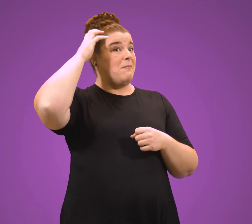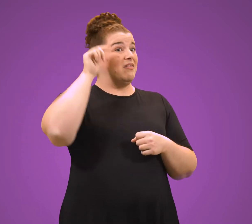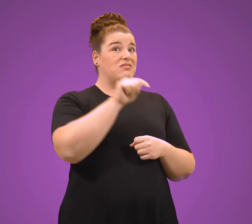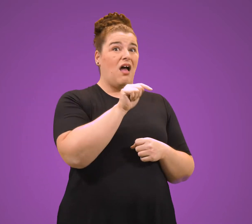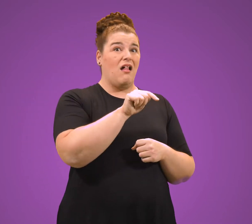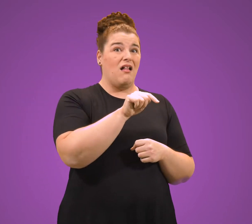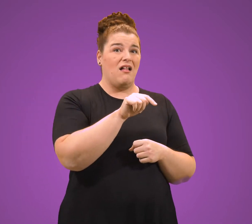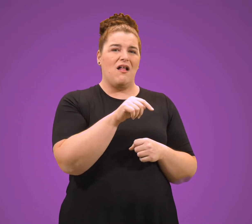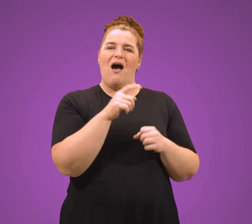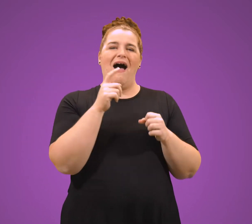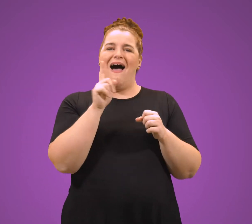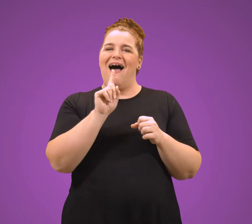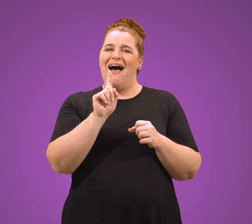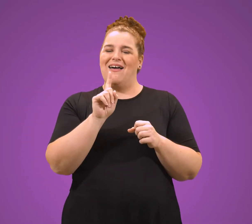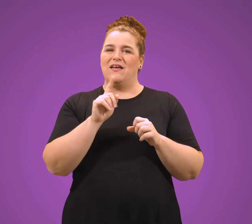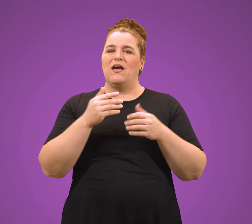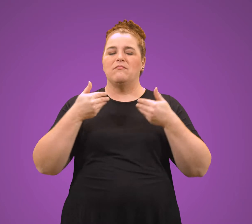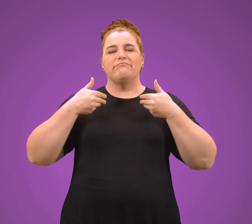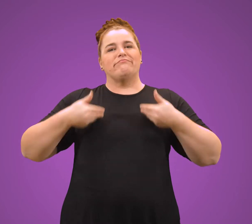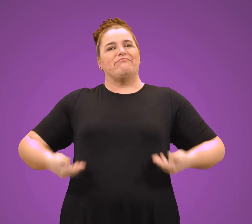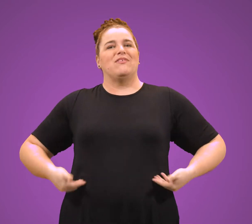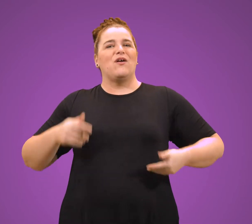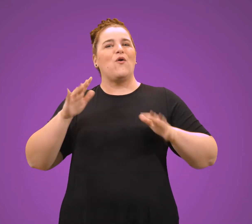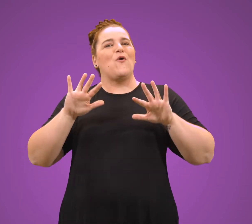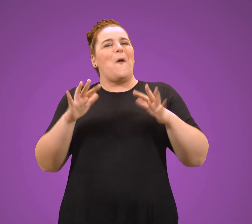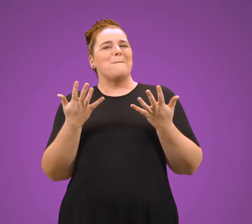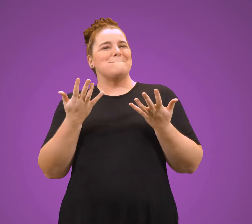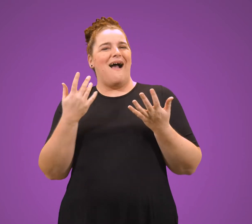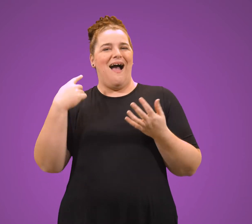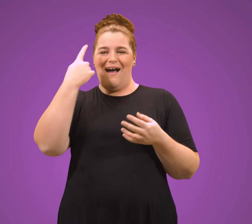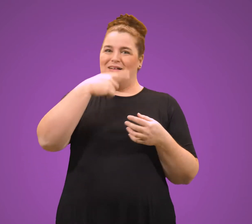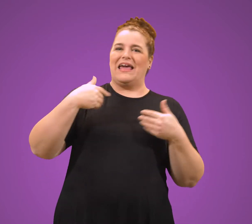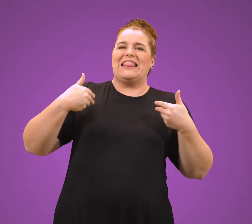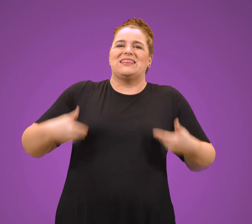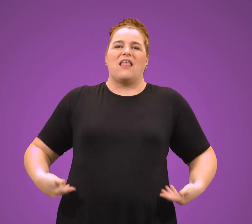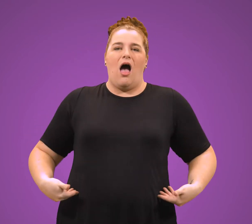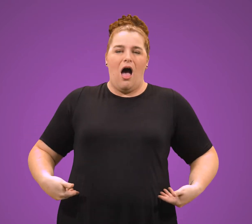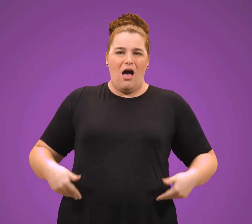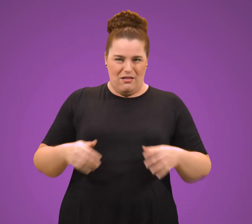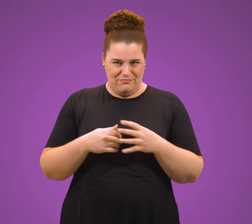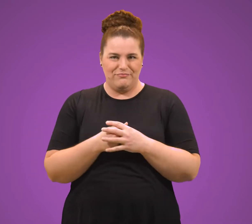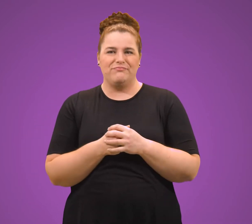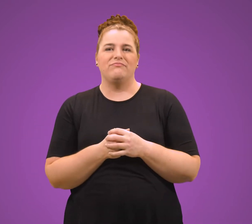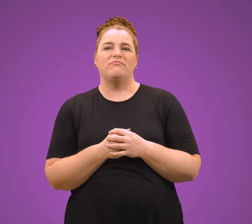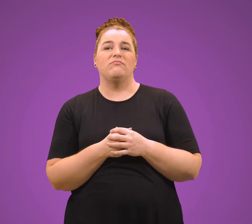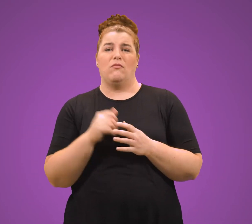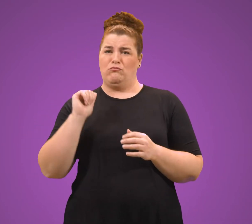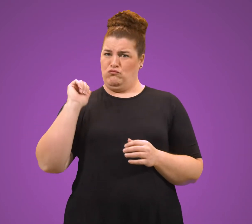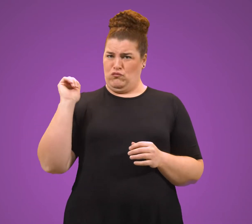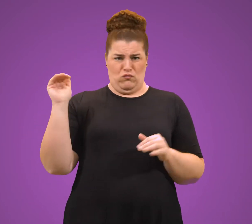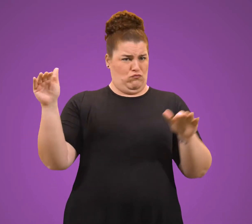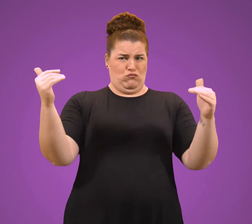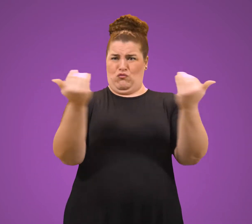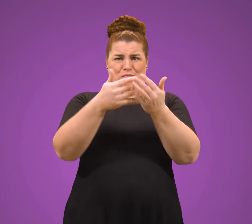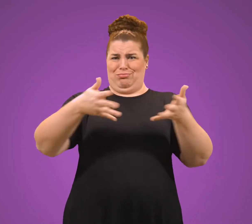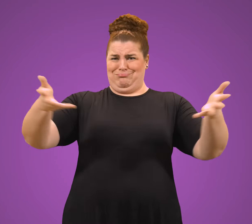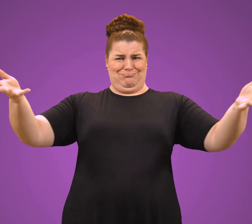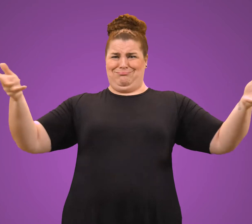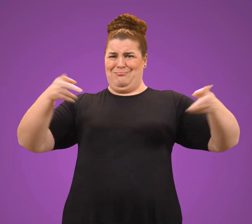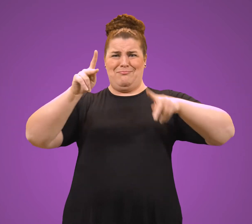Concernant la santé mentale, c'est un état de bien-être dont tous possèdent. Tout comme chacun d'entre nous